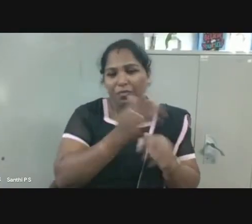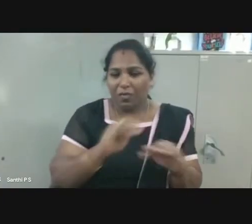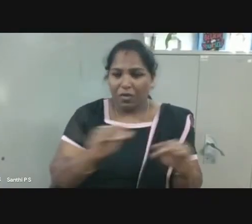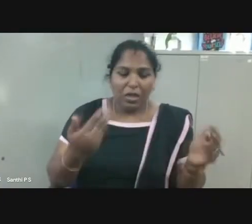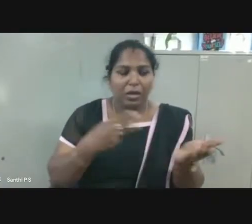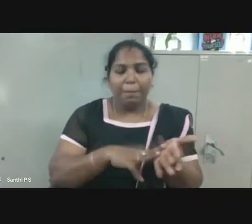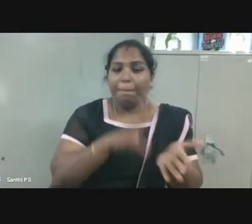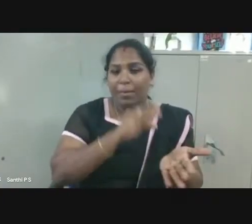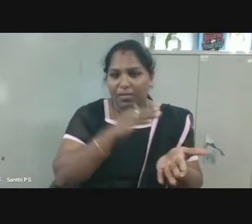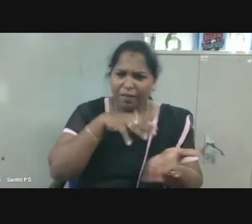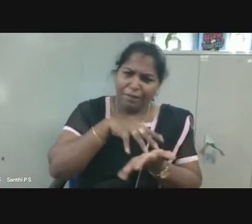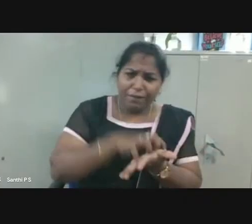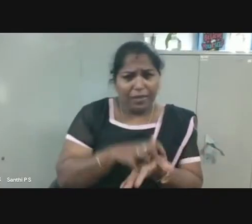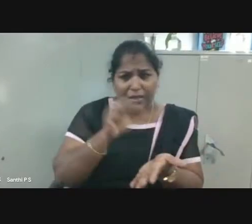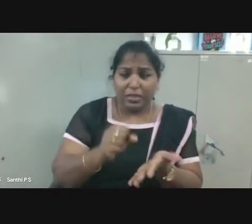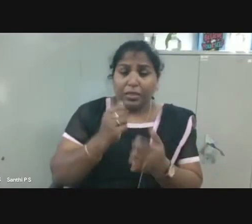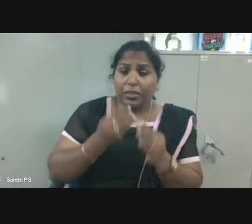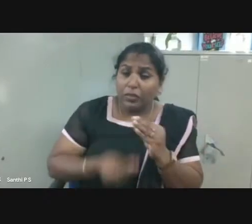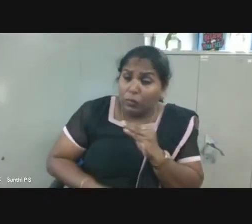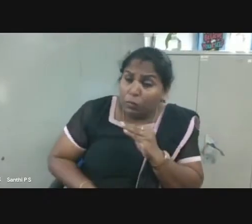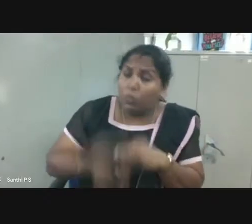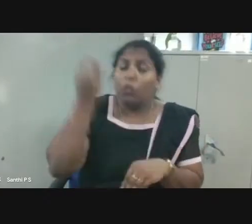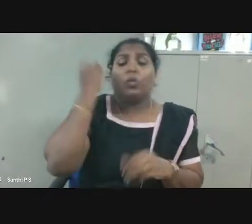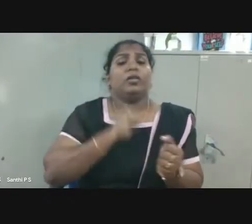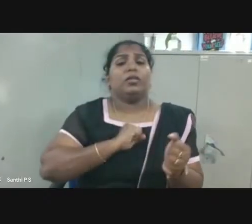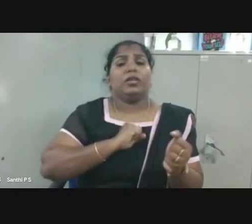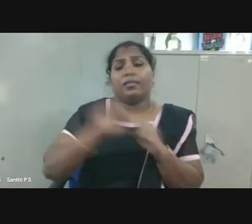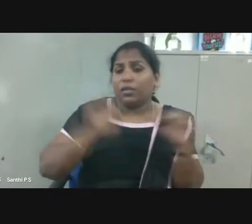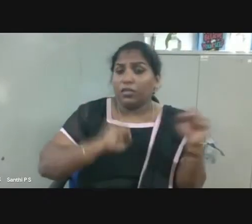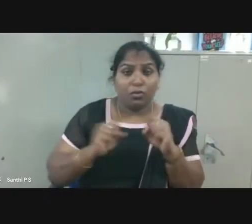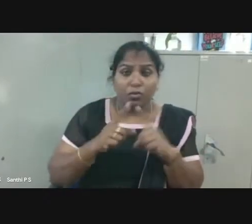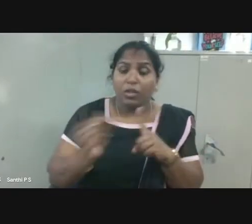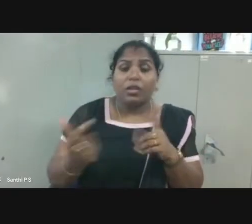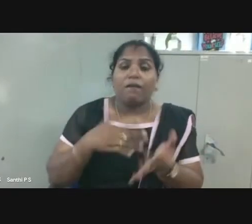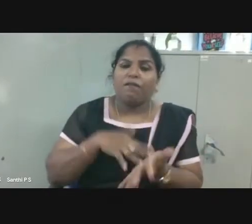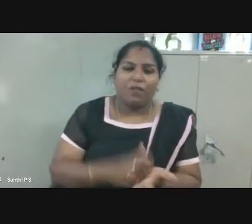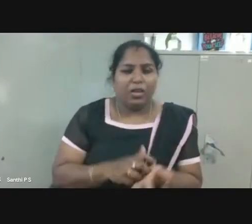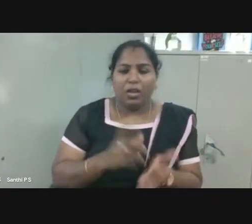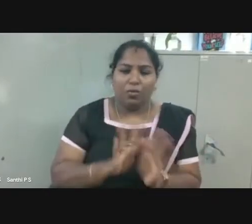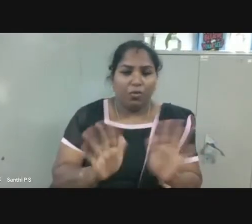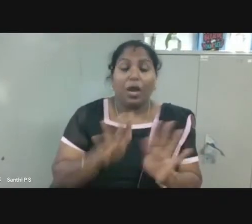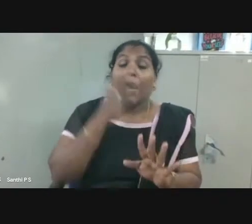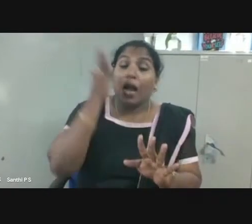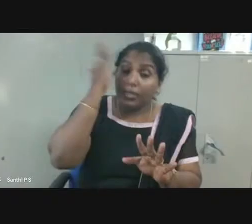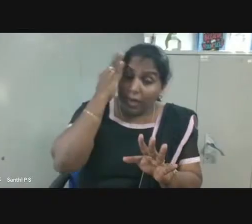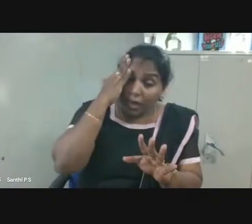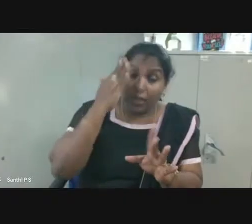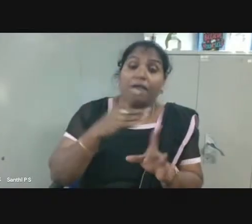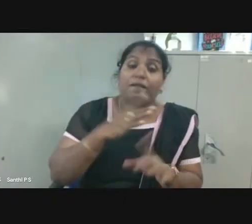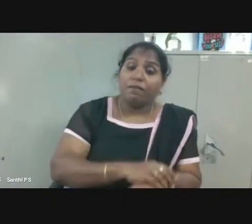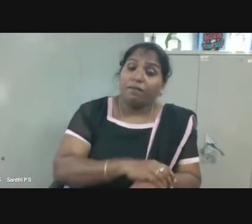അതിനെ നമ്മൾ കൂടുതൽ കയറി ഫിസിയോതെറാപ്പി ചെയ്ത് എക്സസൈസ് ചെയ്ത് കഴിഞ്ഞാൽ അവരുടെ മസിൽ പിന്നെയും വീക്കാവും. അപ്പൊ അതുകൊണ്ട് അത് അറിയാവുന്ന